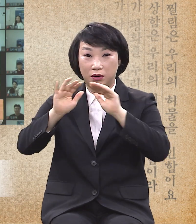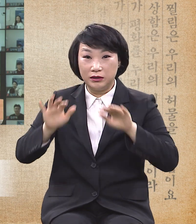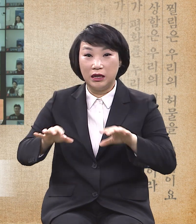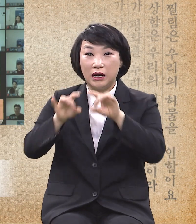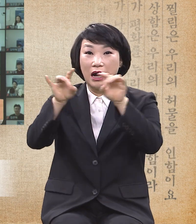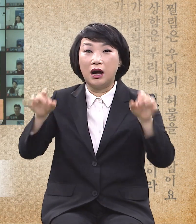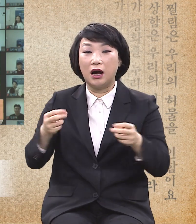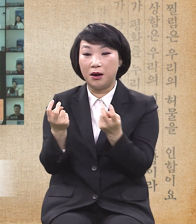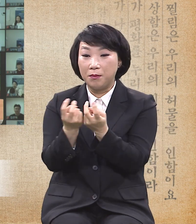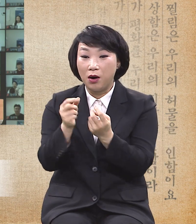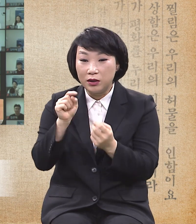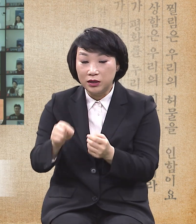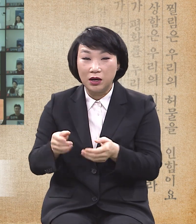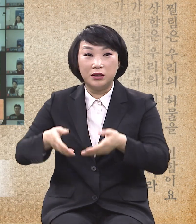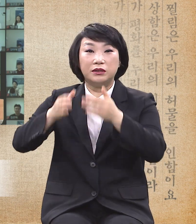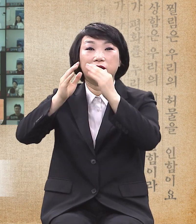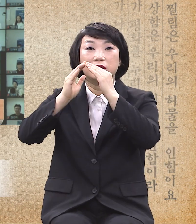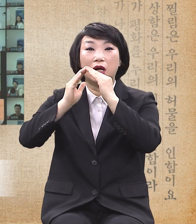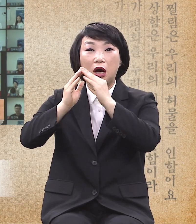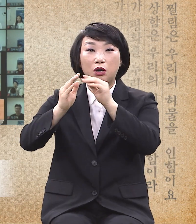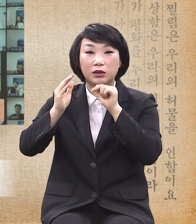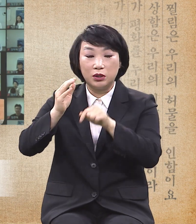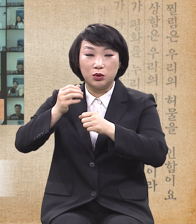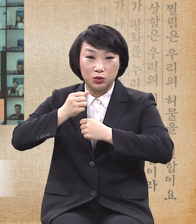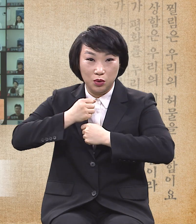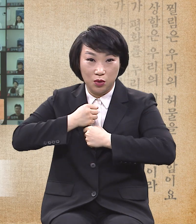어떻게 그 위에 세우기를